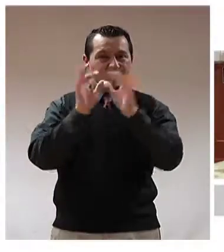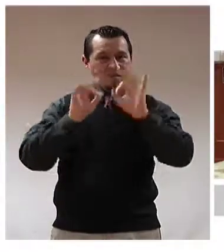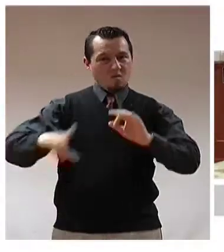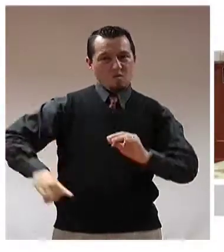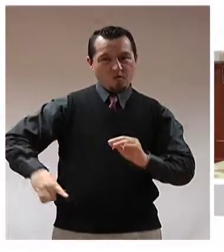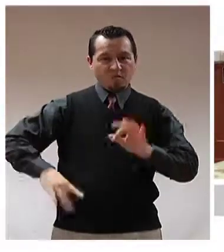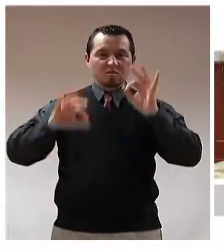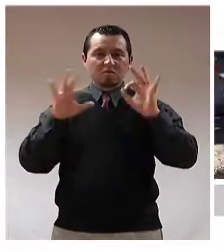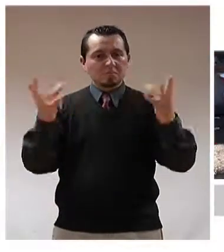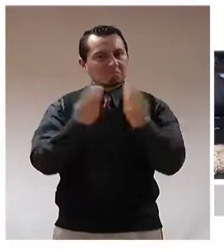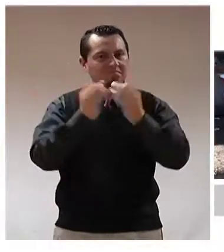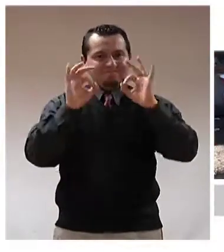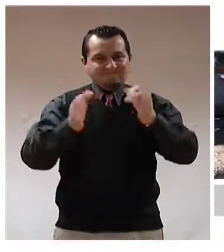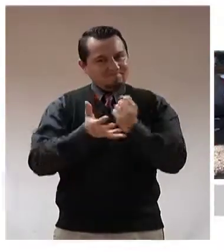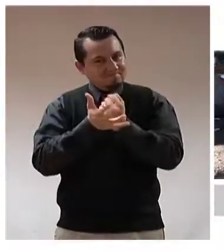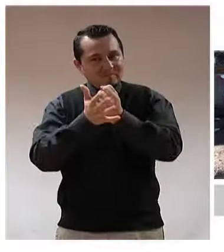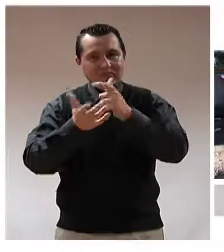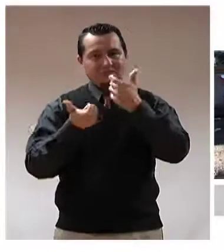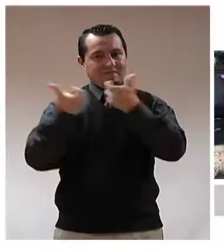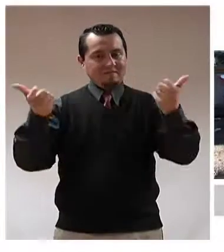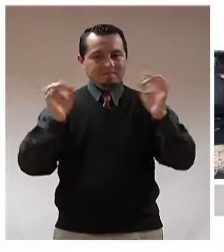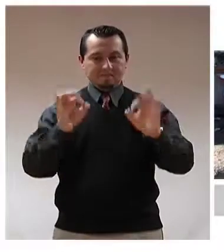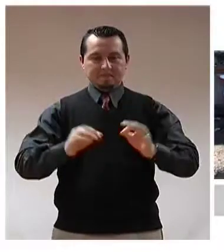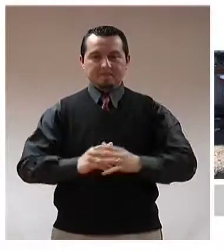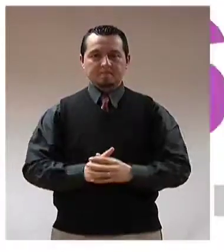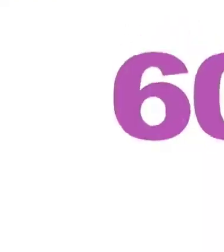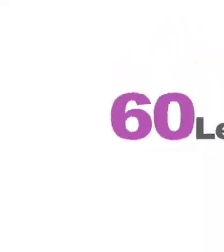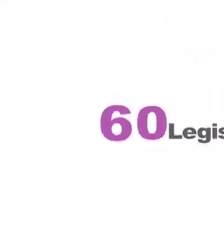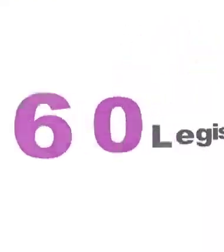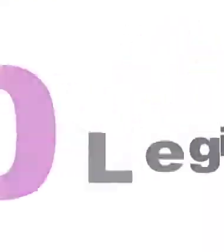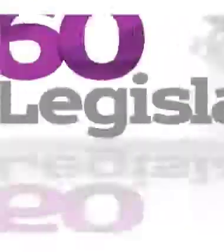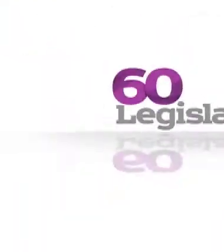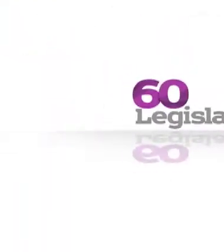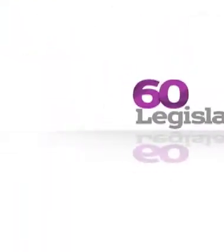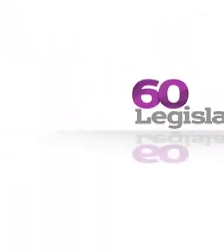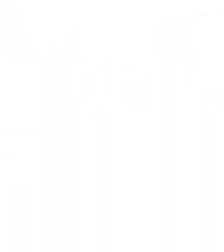acciones de gobierno y al mismo tiempo impulsan la economía local. 60 legislatura.